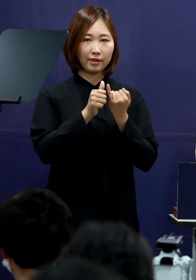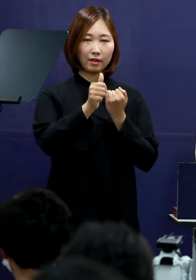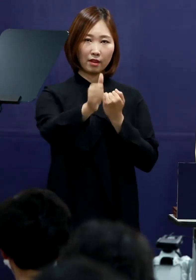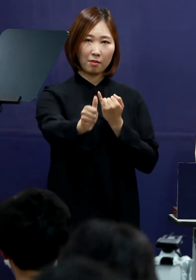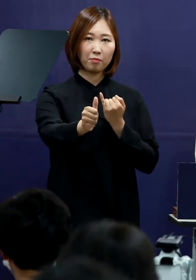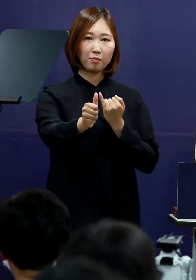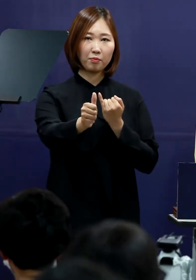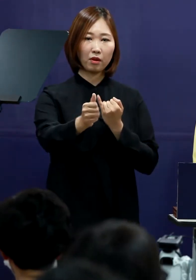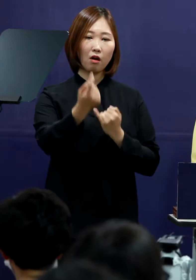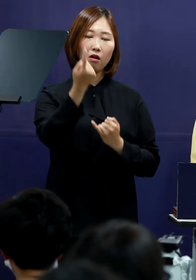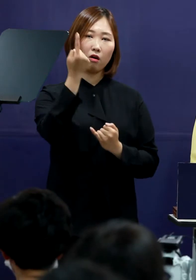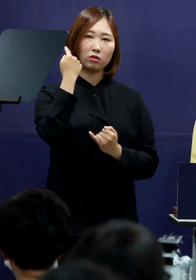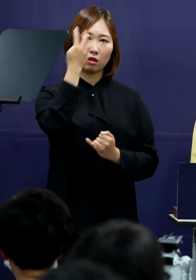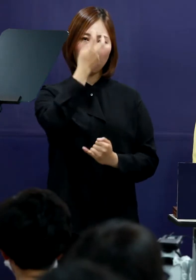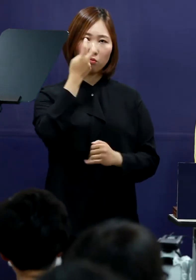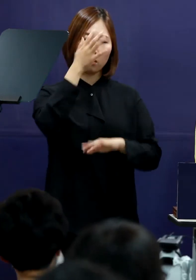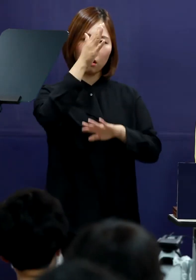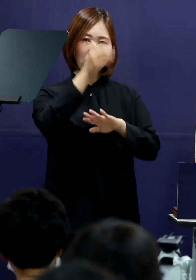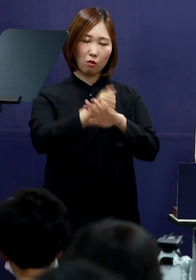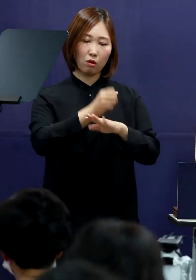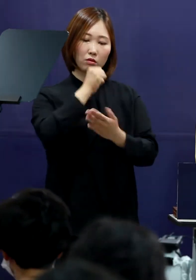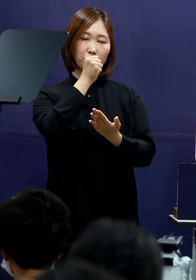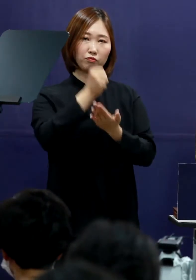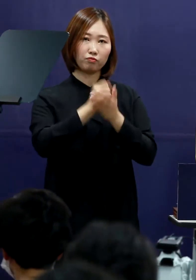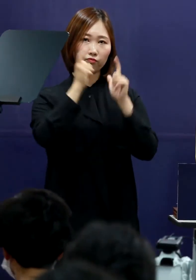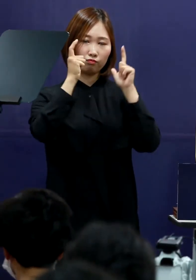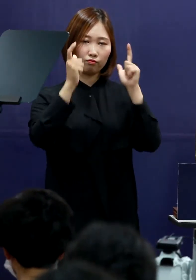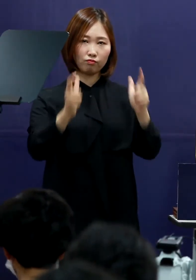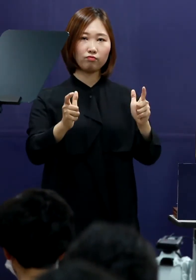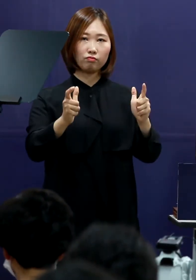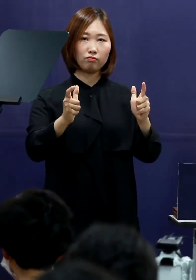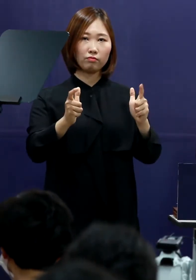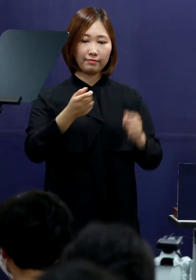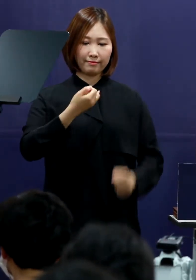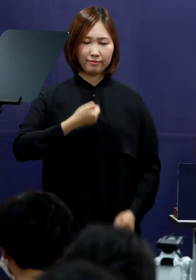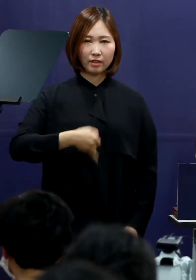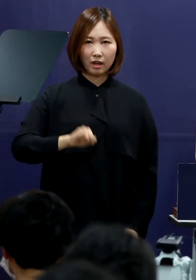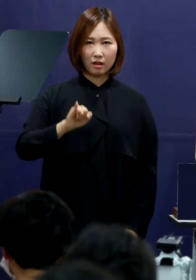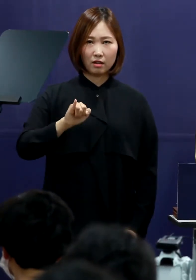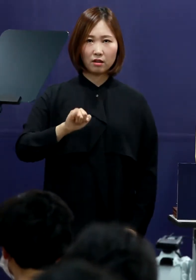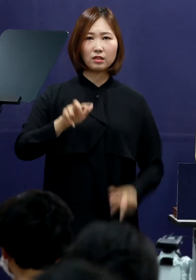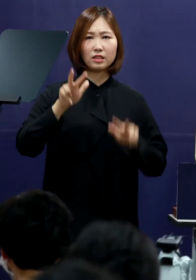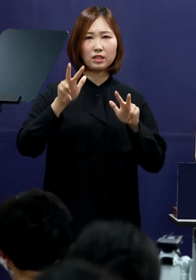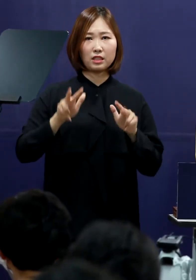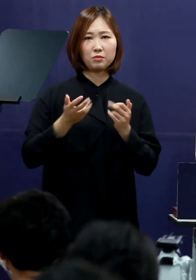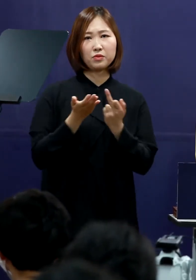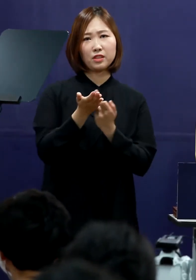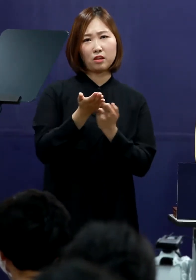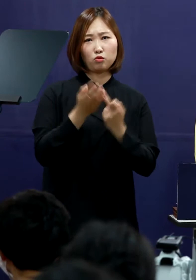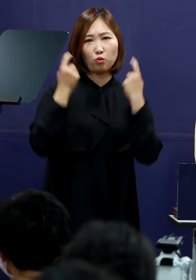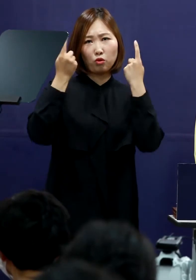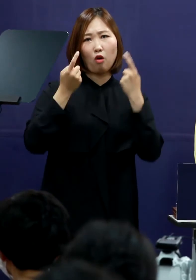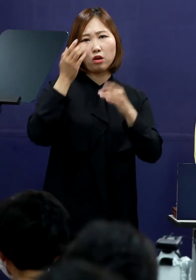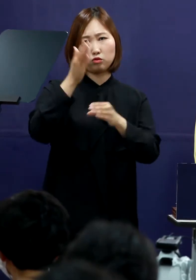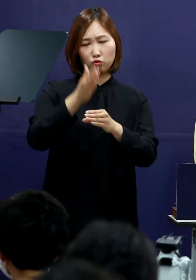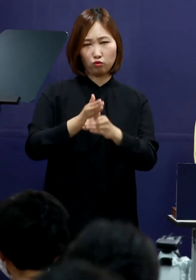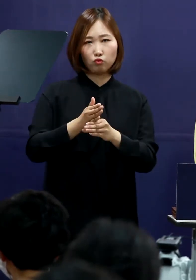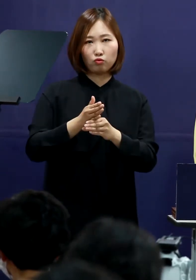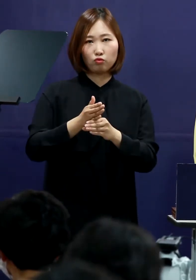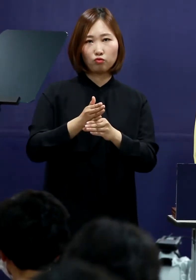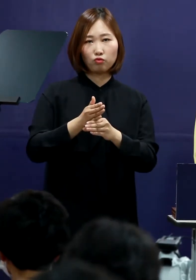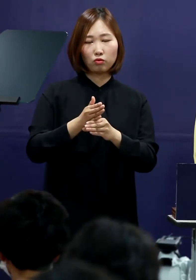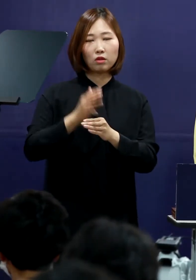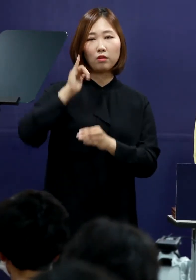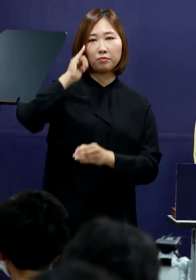남편분은 이제 검사 결과 음성으로 확인되었고 딸은 지금 현재 제주도에 여행 중입니다. 제주도에